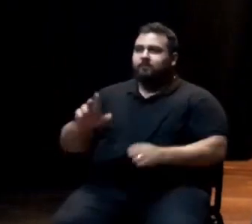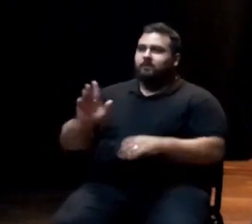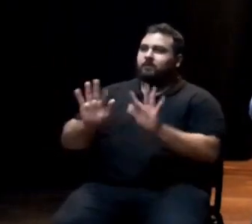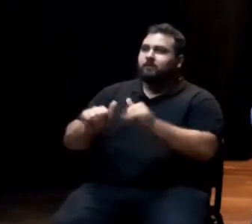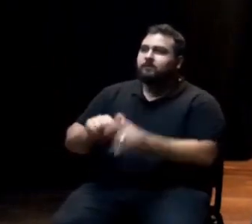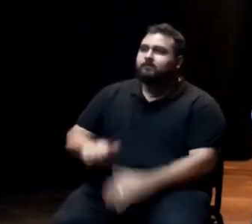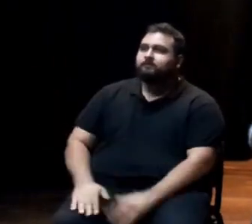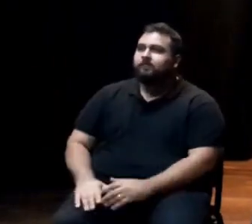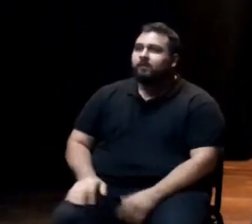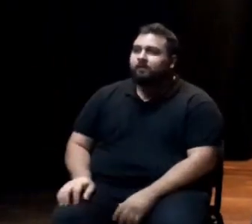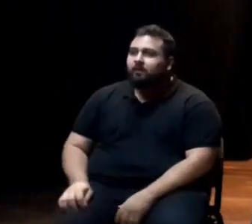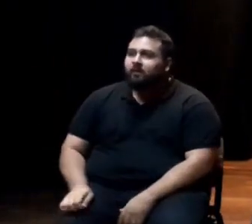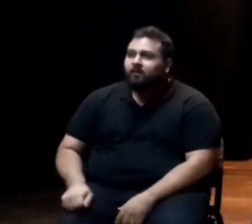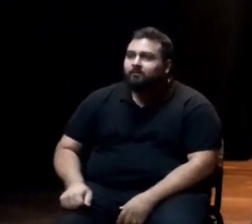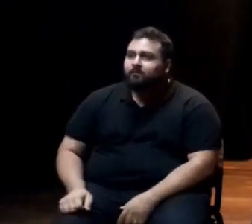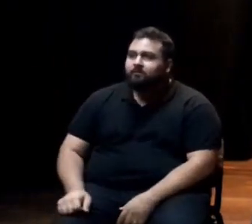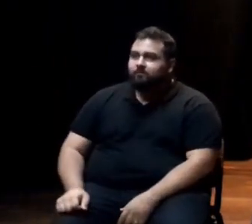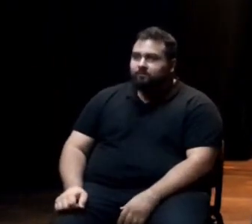fala aqui.